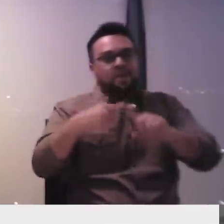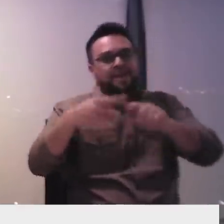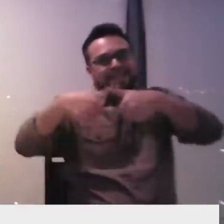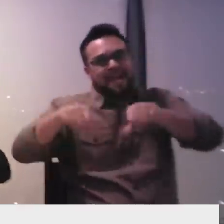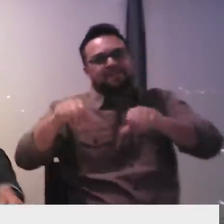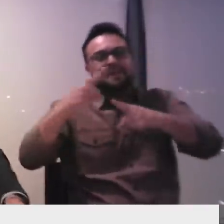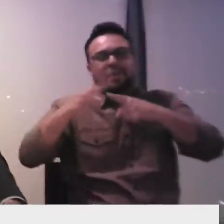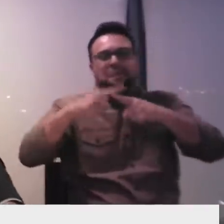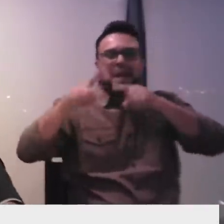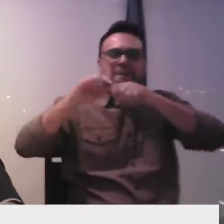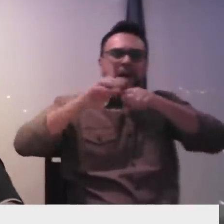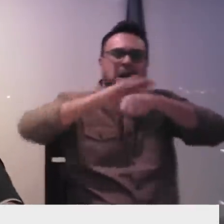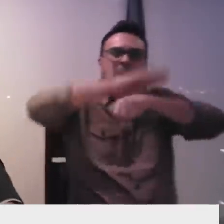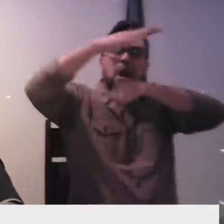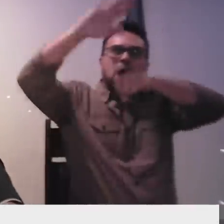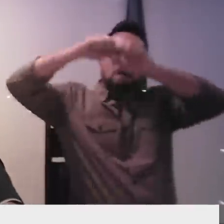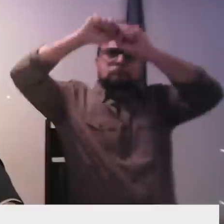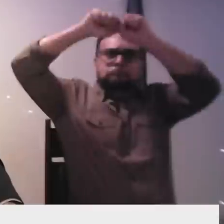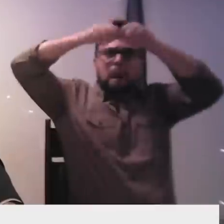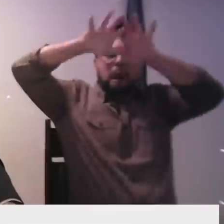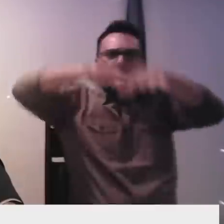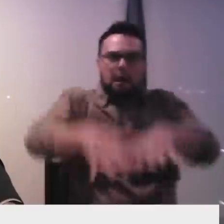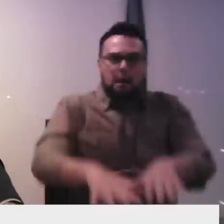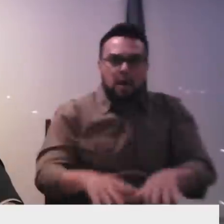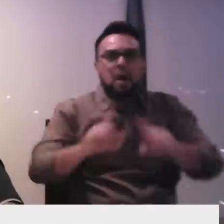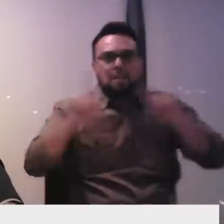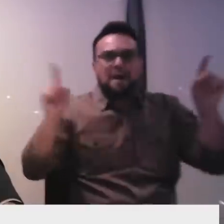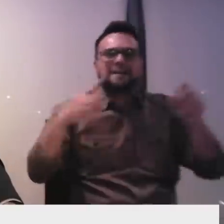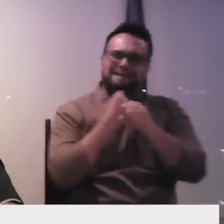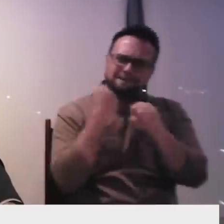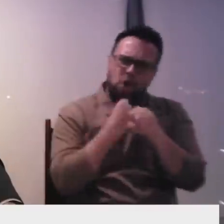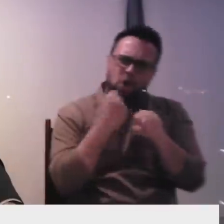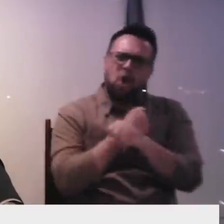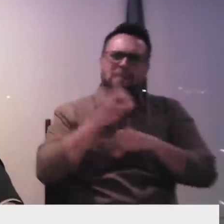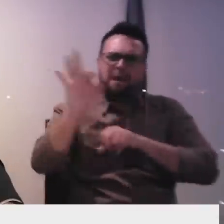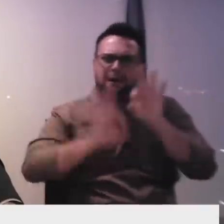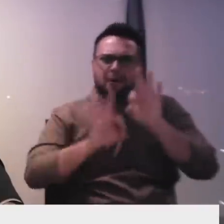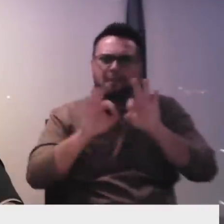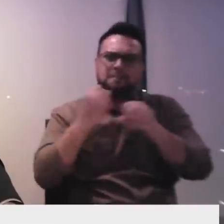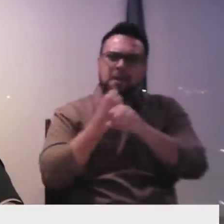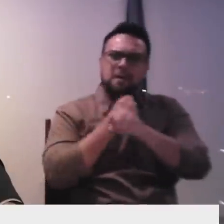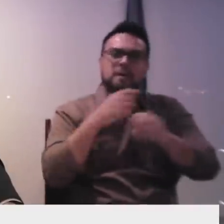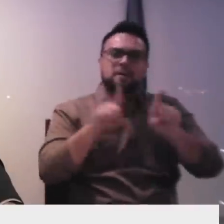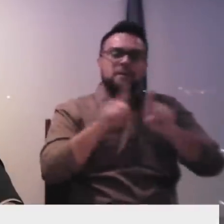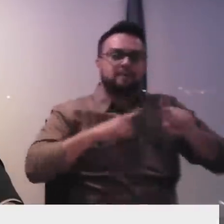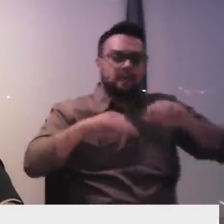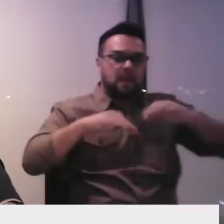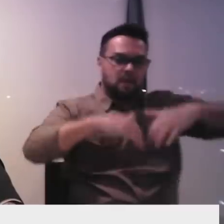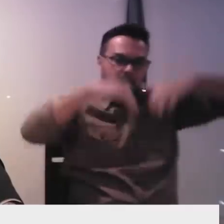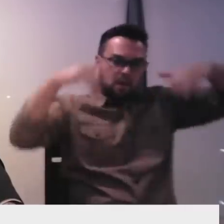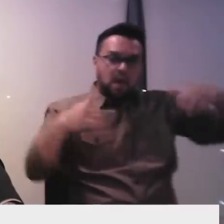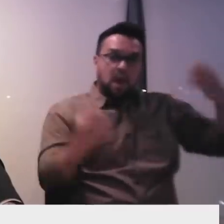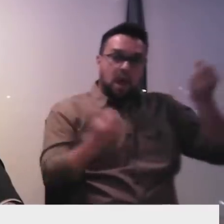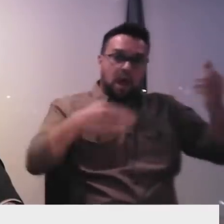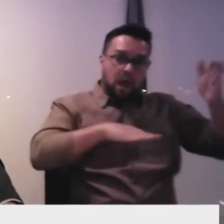de deslizamento, estamos fazendo ali uma série de intervenções e a gente vai recuperar a estrada toda. Inclusive colocando acostamento onde não há e